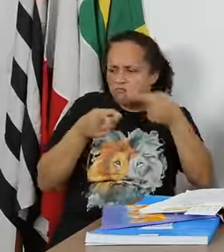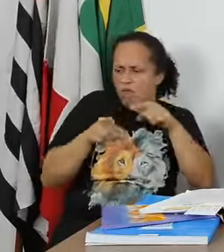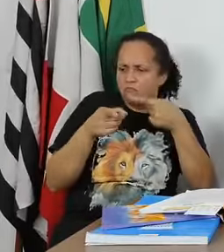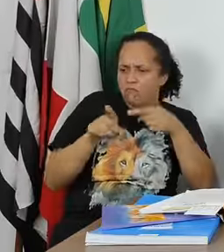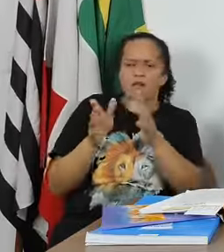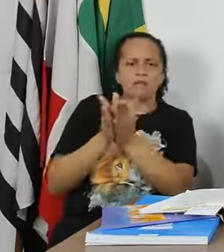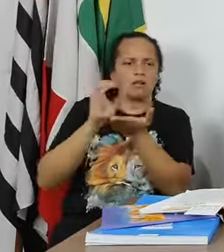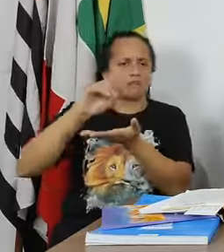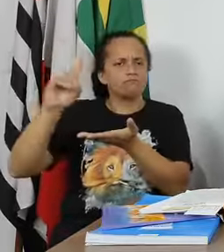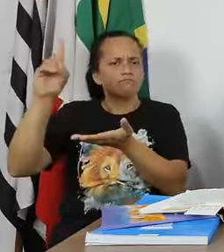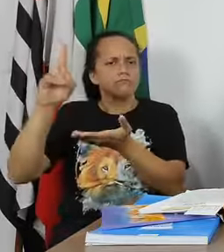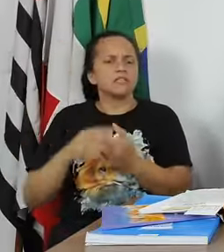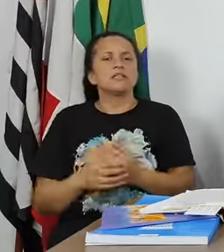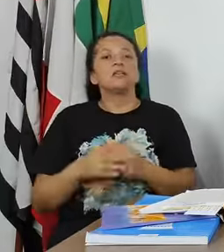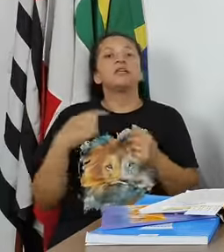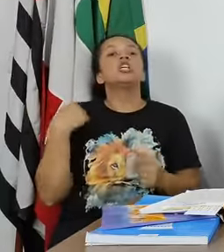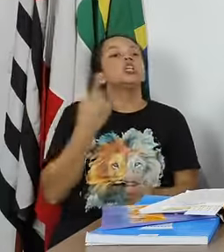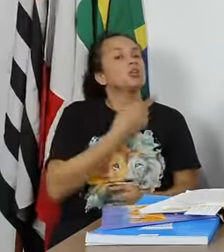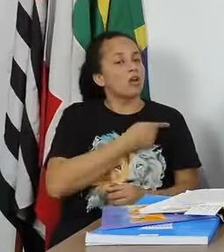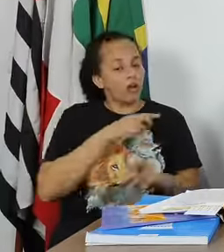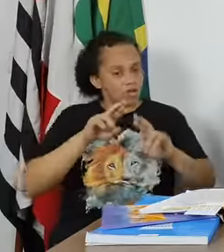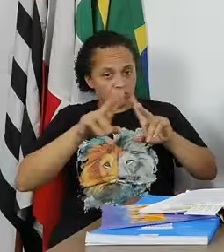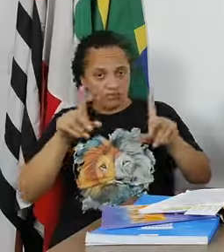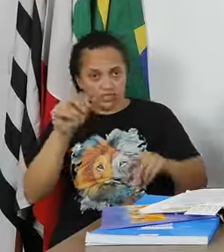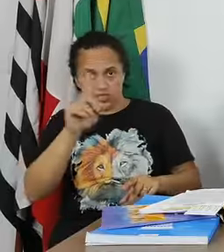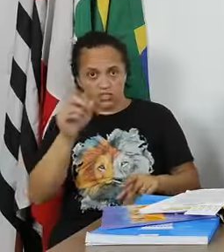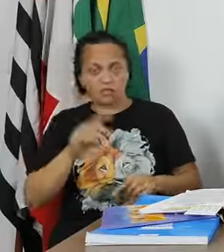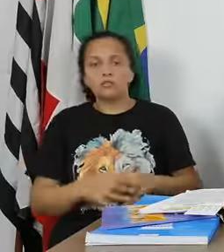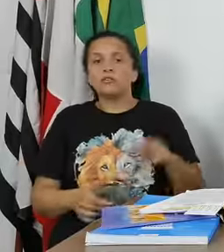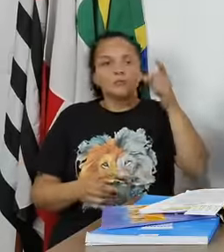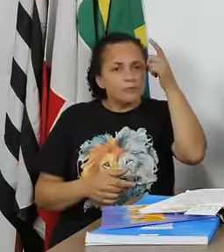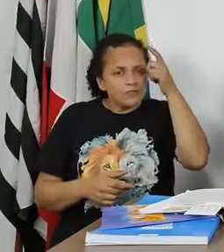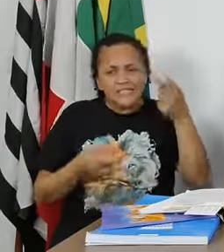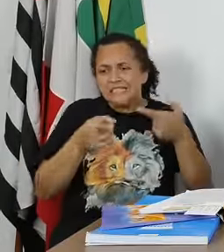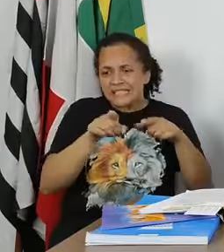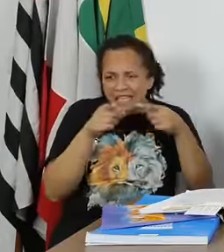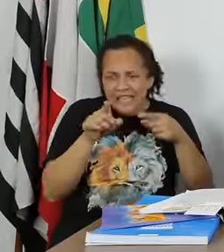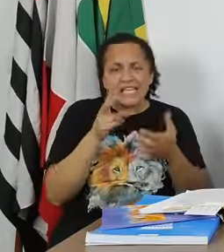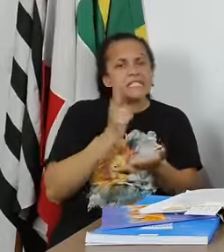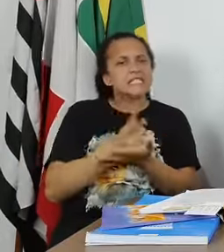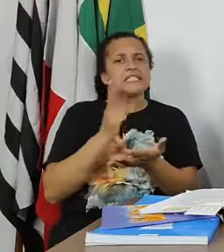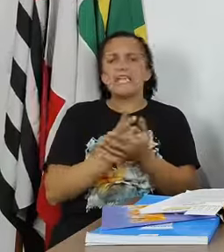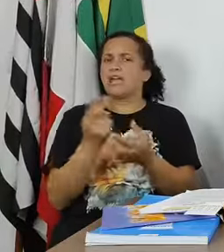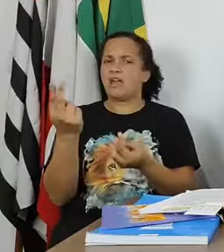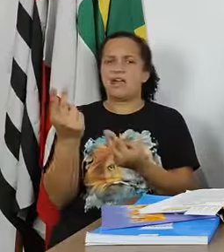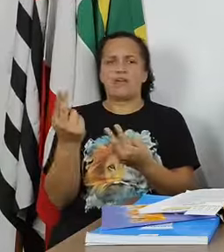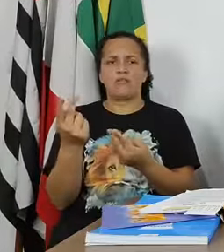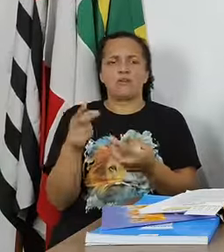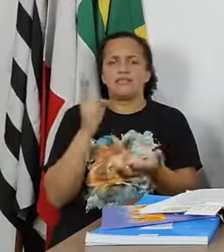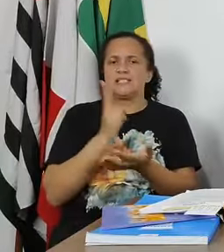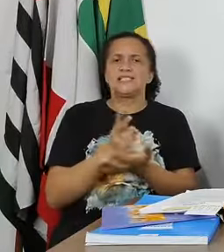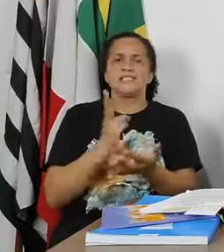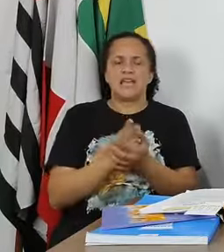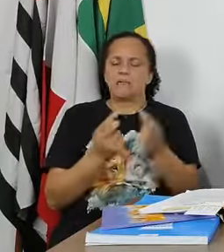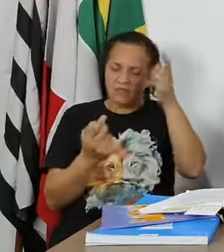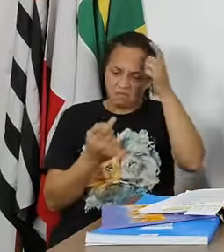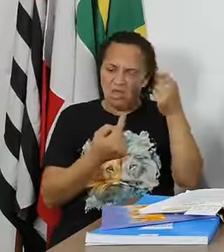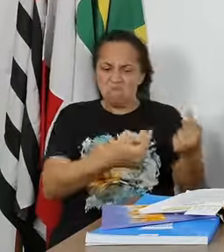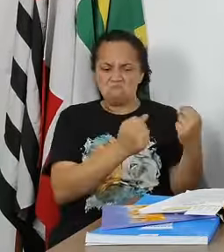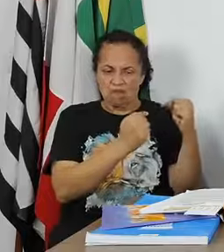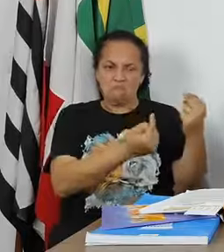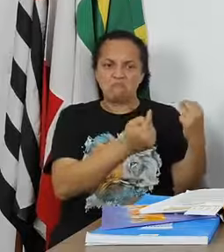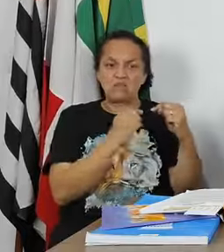não é diferente. O inimigo ele não sabe mudar os seus ataques. Ele é um cara, ele não tem imaginação, ele é sempre da